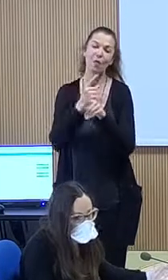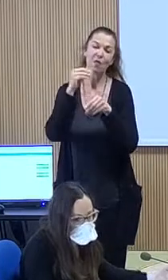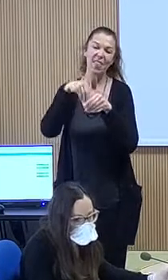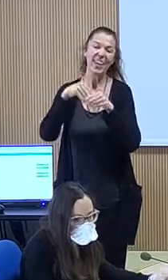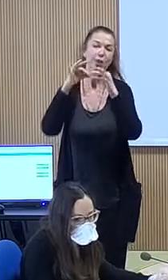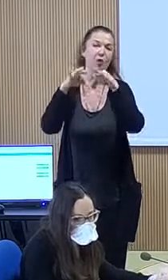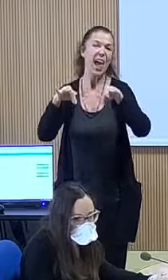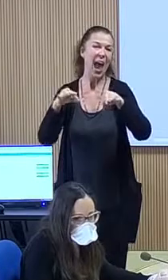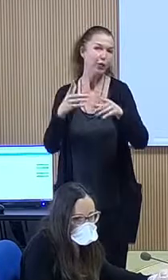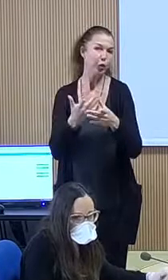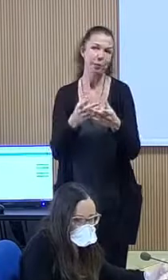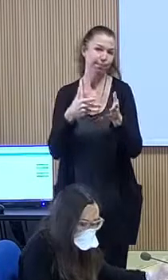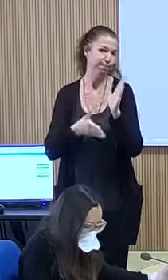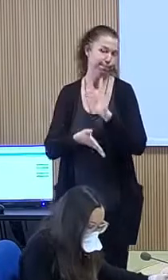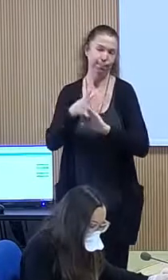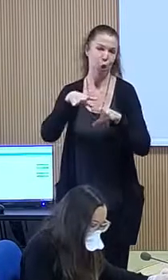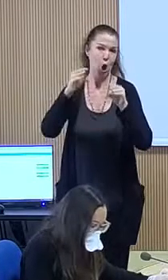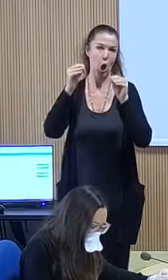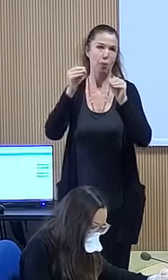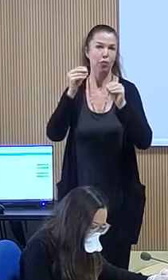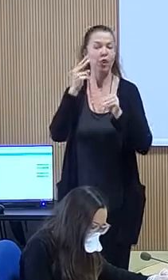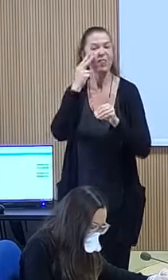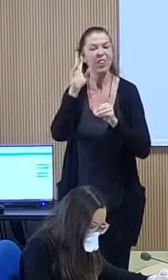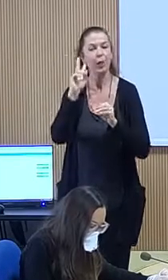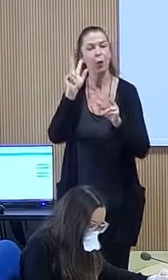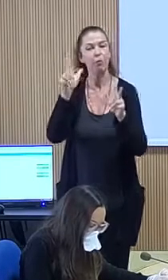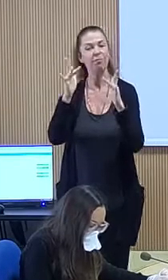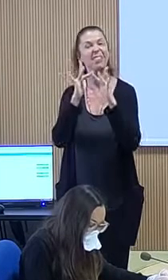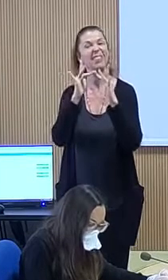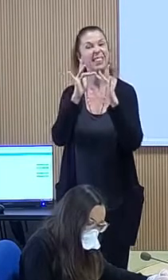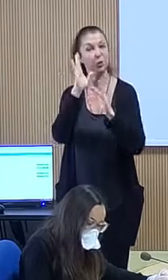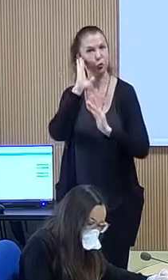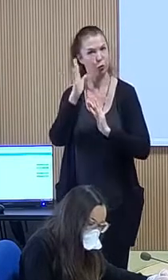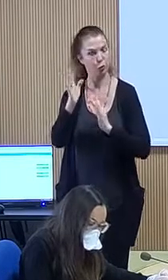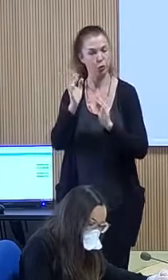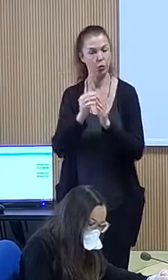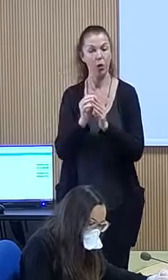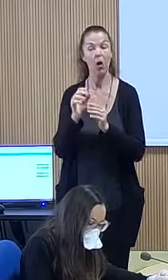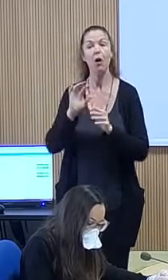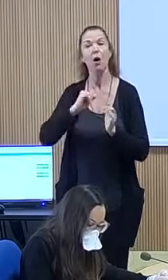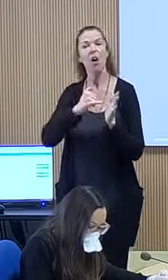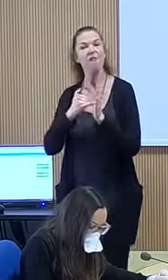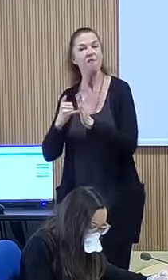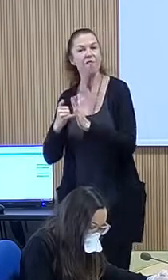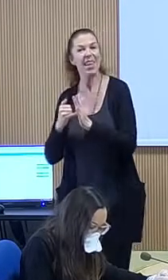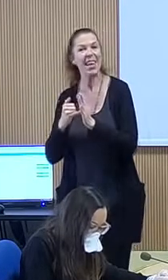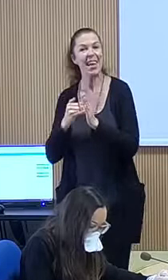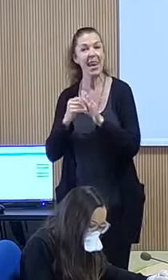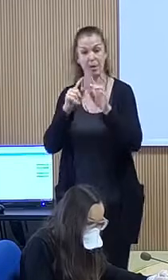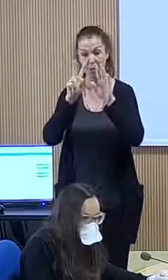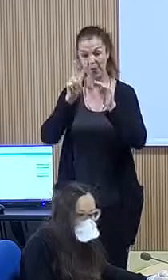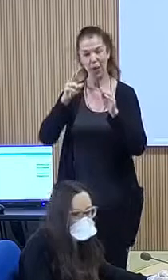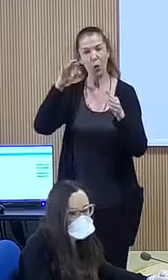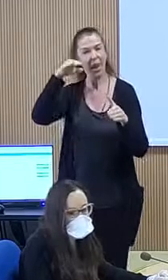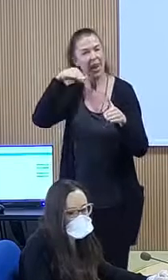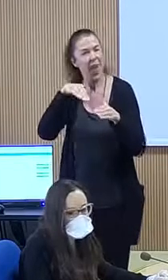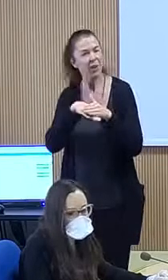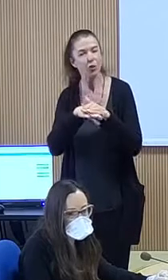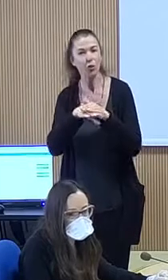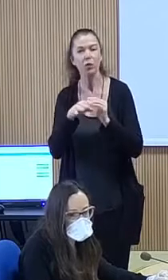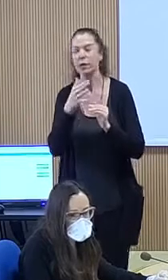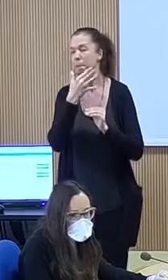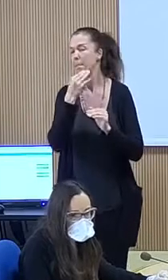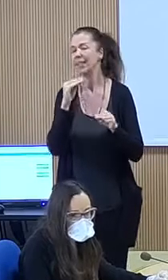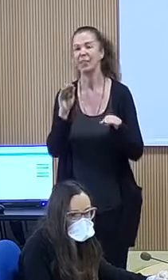partiti li vedremo comunque online infine verona nascosta di susana casi sono dei bellissimi servizi sui nostri